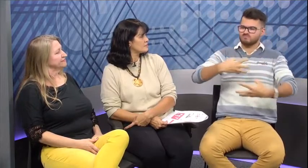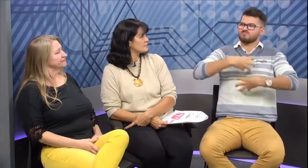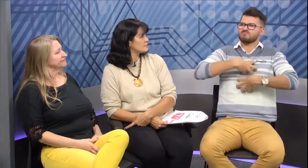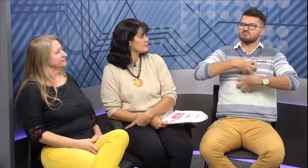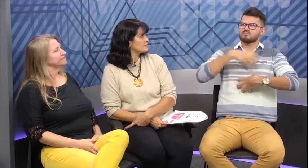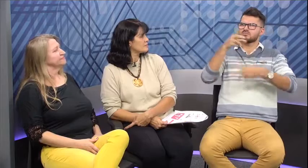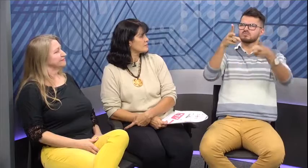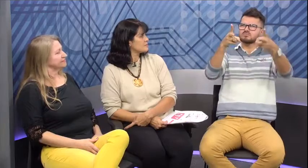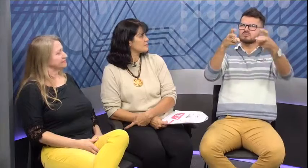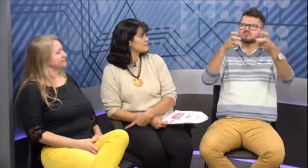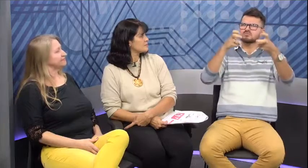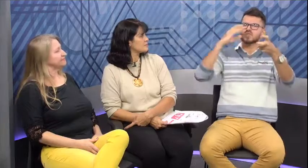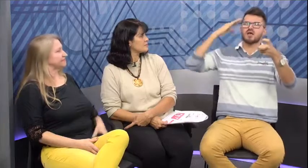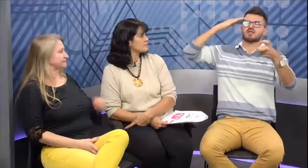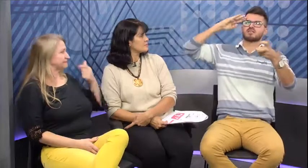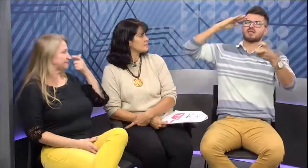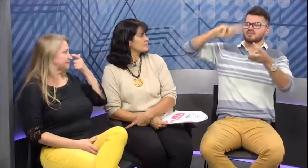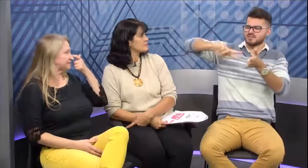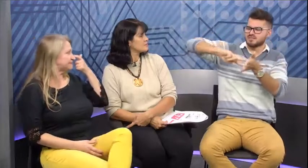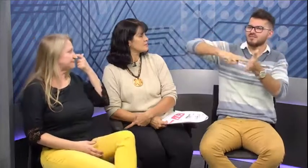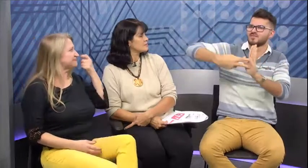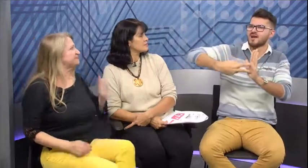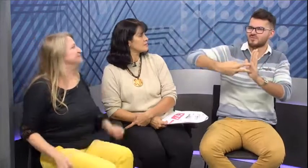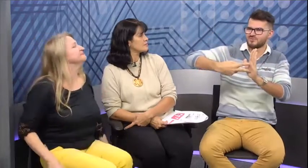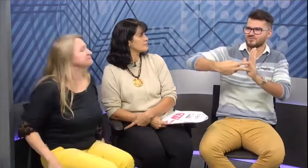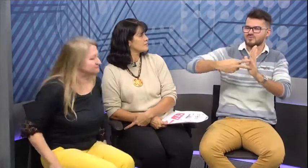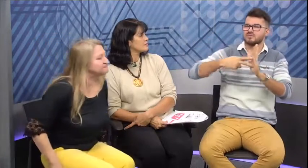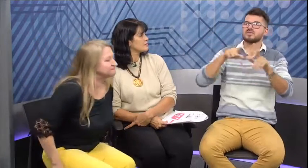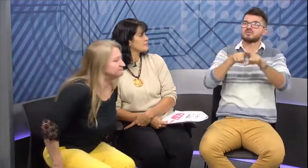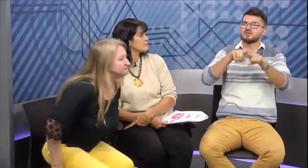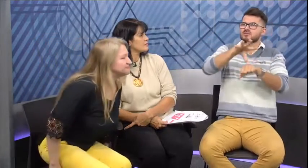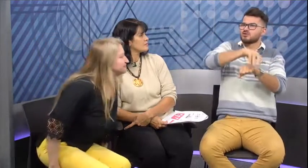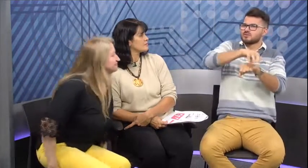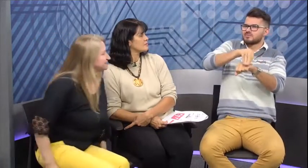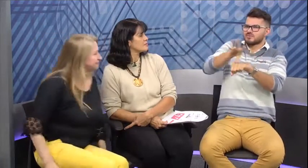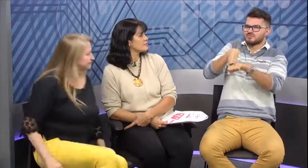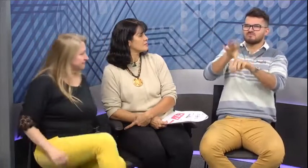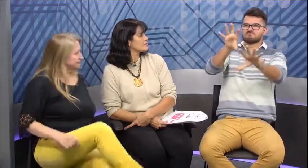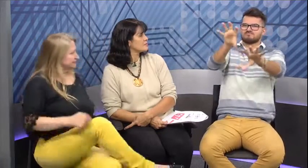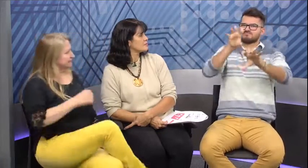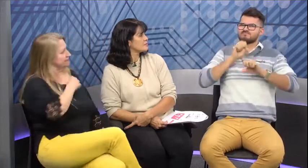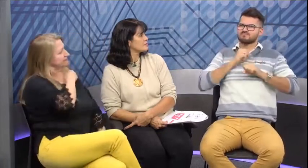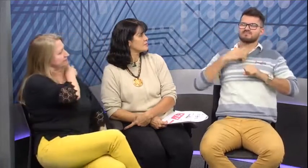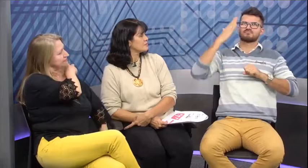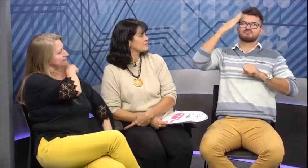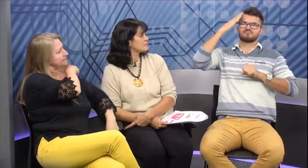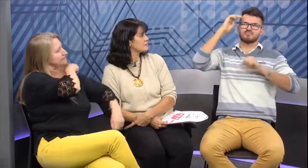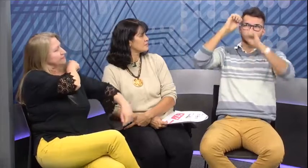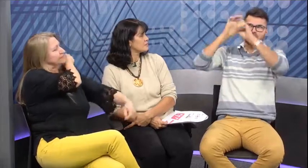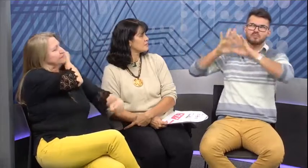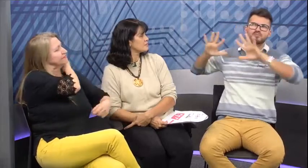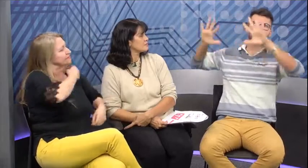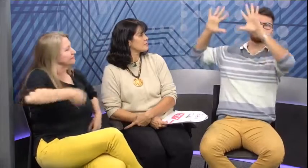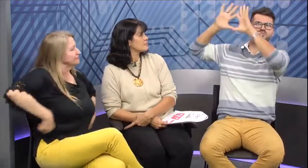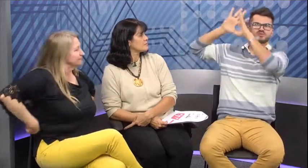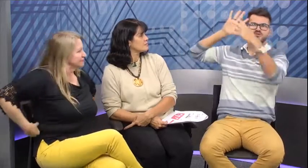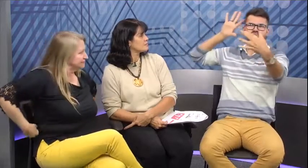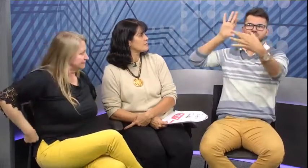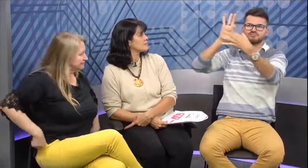crianças, só observando, né? E buscando entender o significado, o conceito, né?